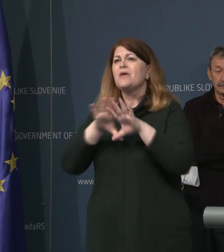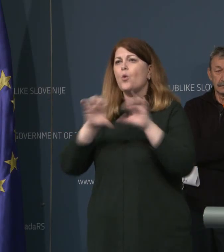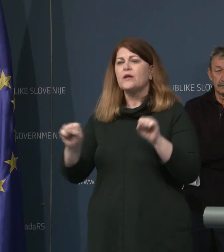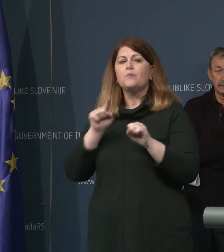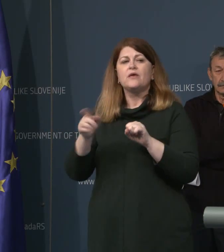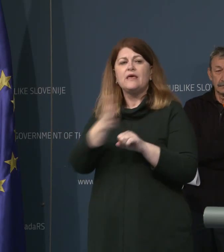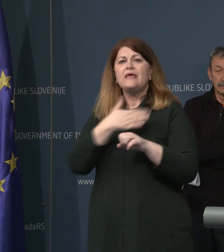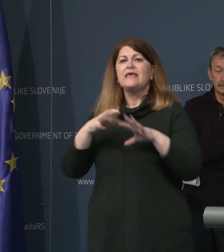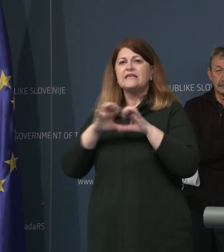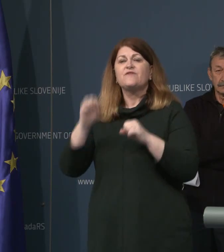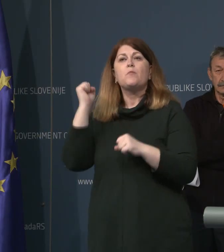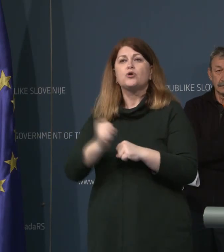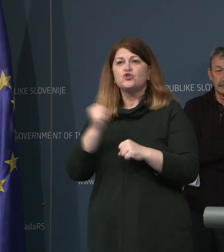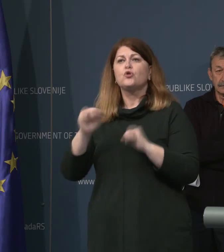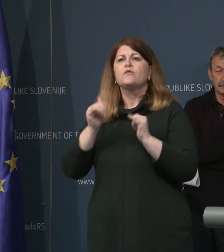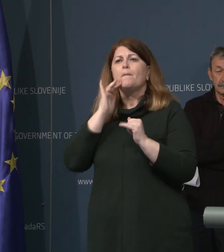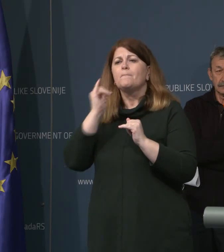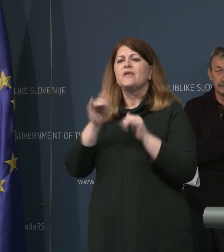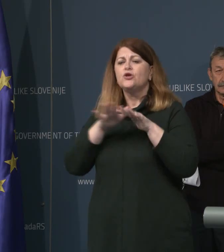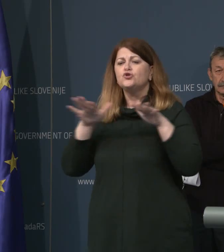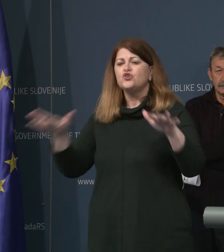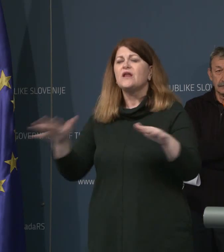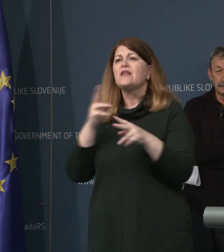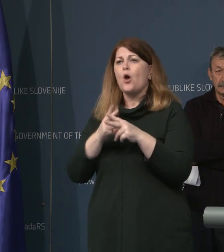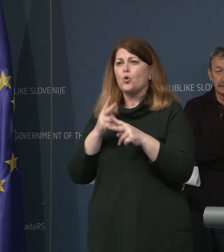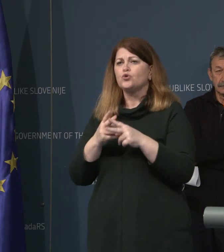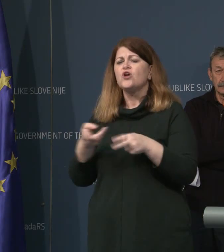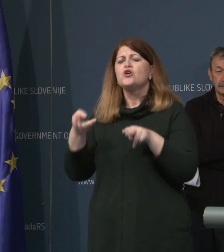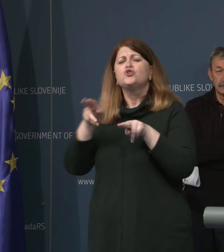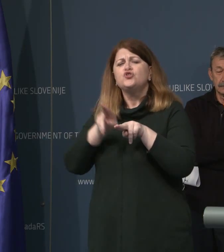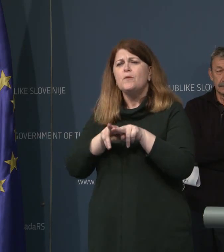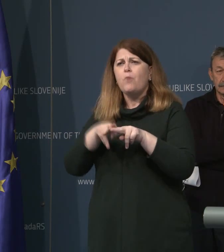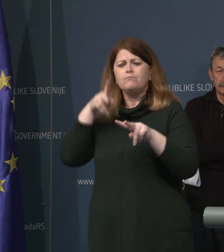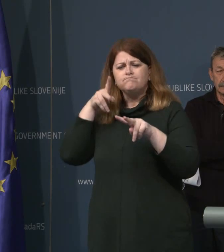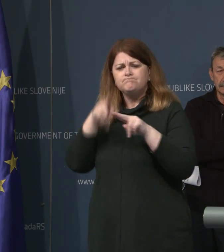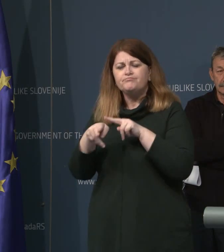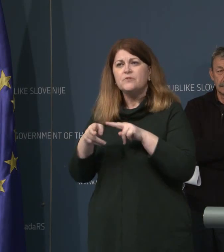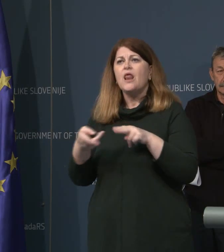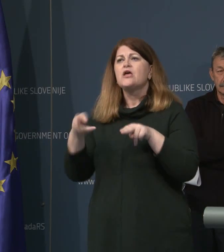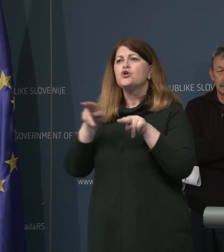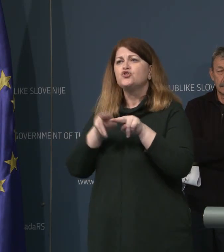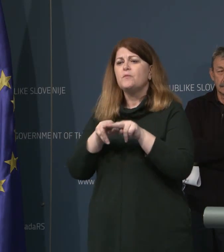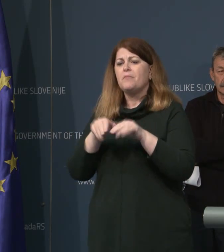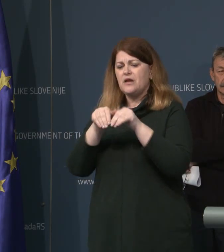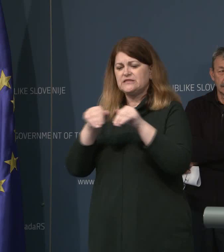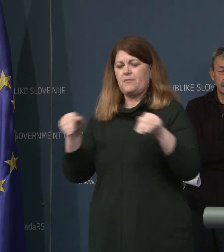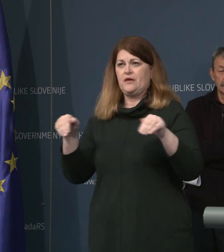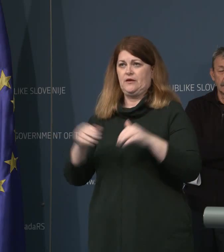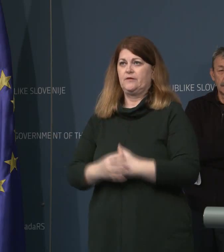jih izvajamo, zato da bi širjenje okužb čim bolj preprečili, čim bolj